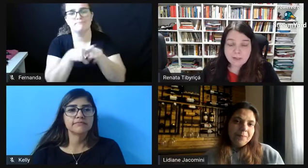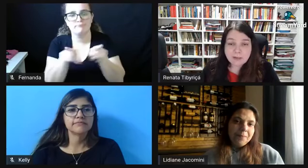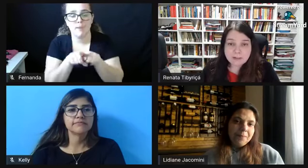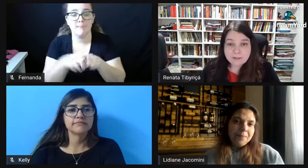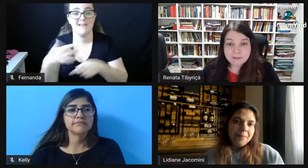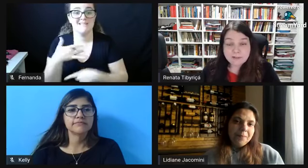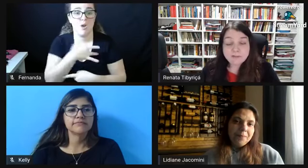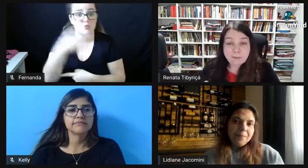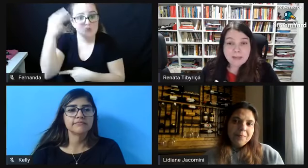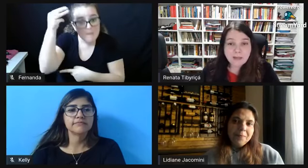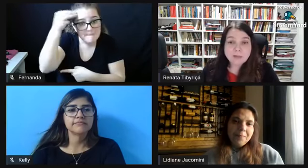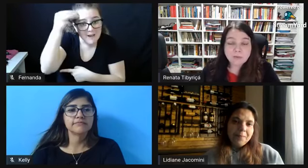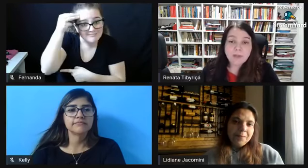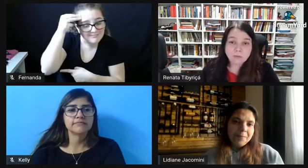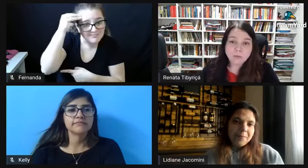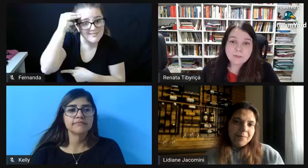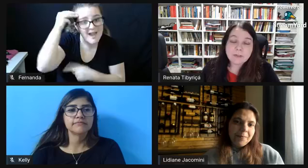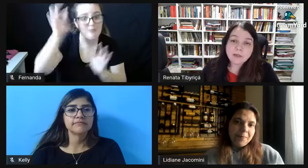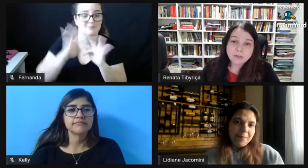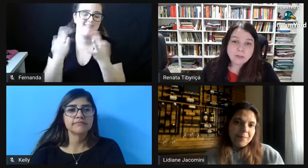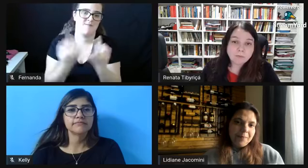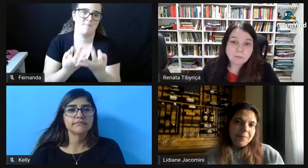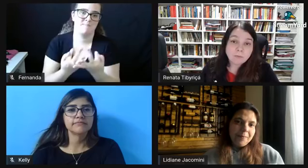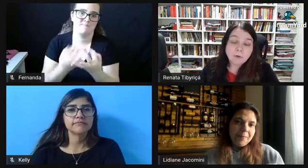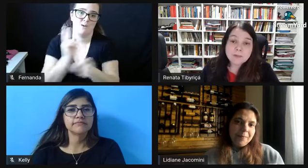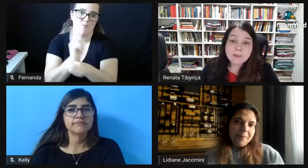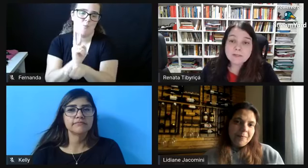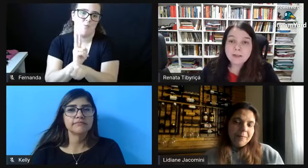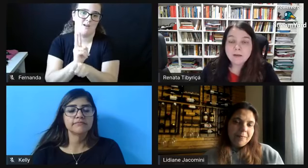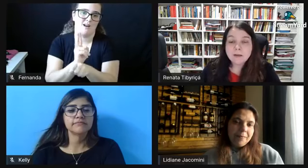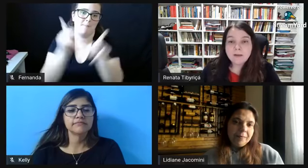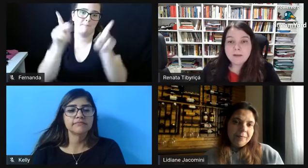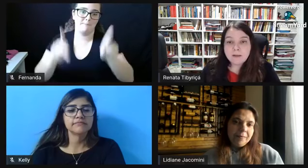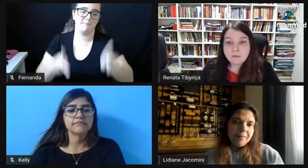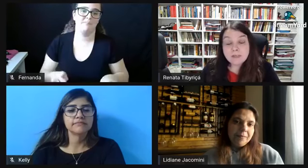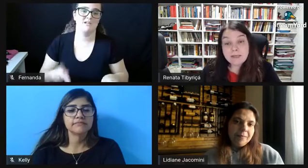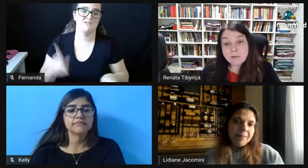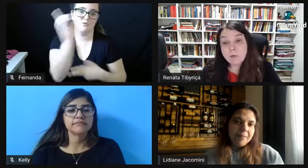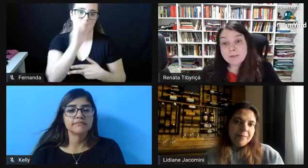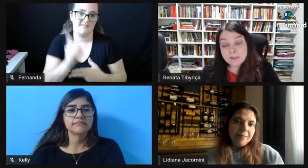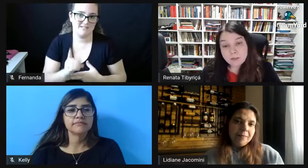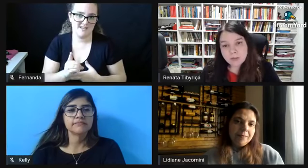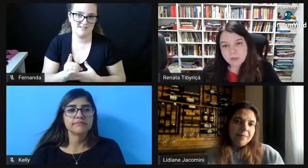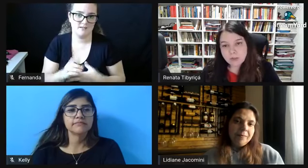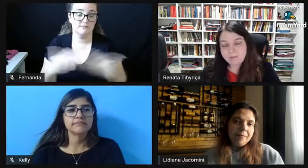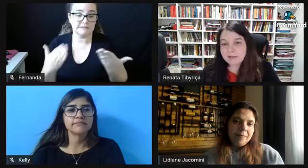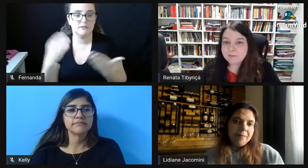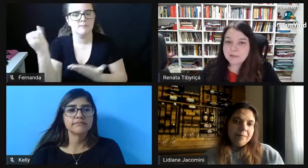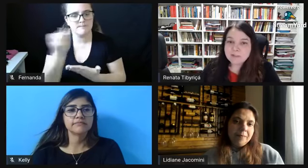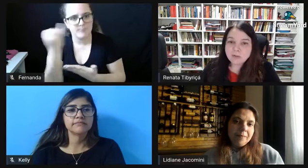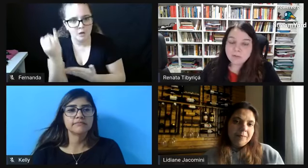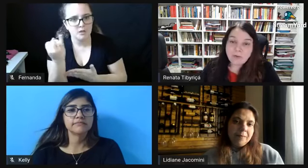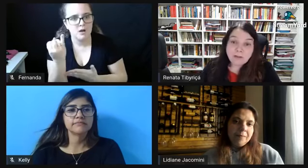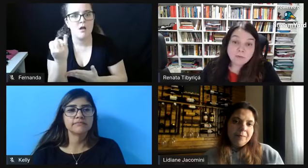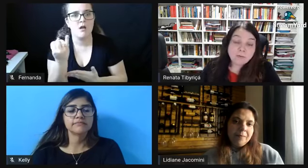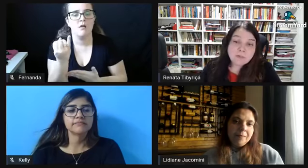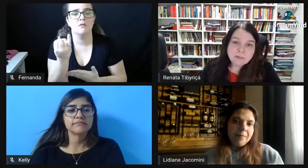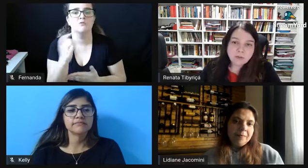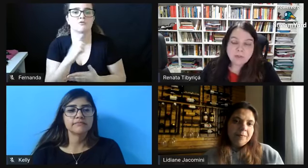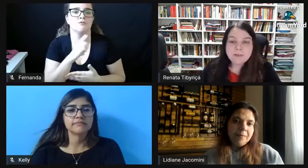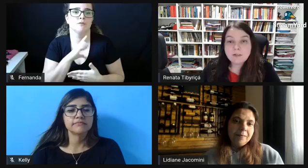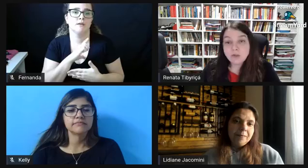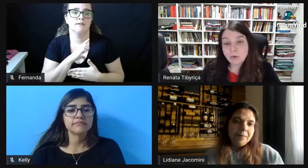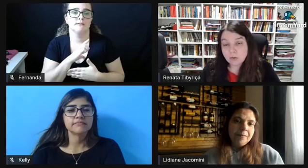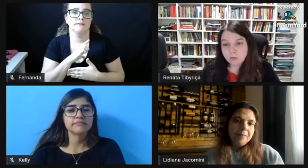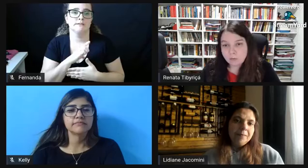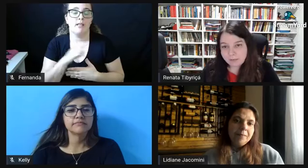mental desses familiares cuidadores, né? Que a gente não pode esquecer. Então, seria importante que a gente tivesse, mas, de fato, não